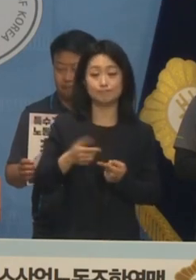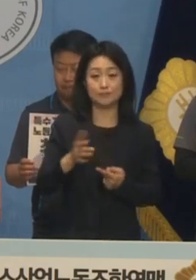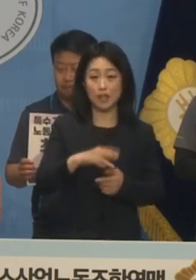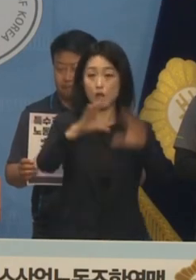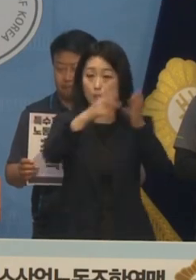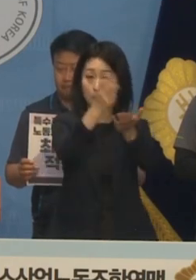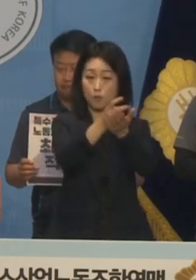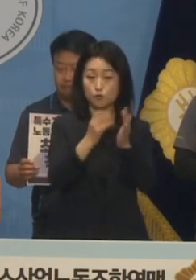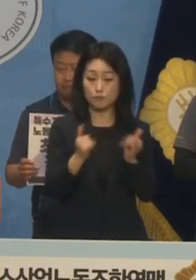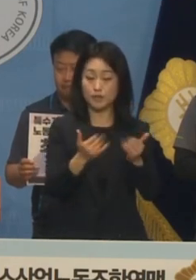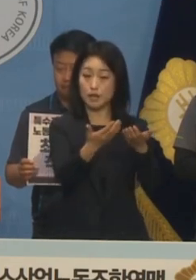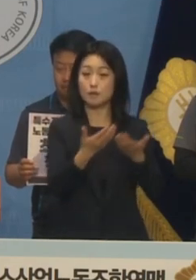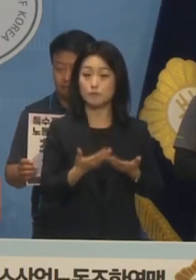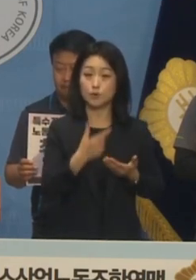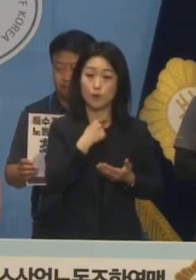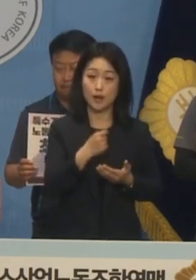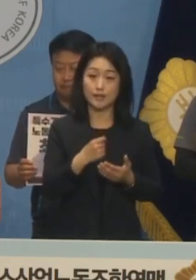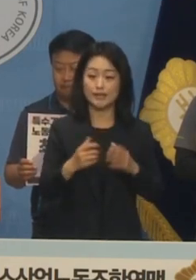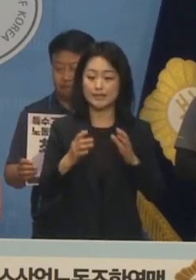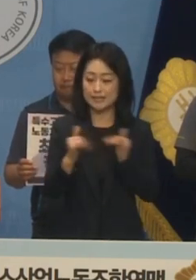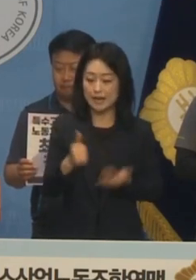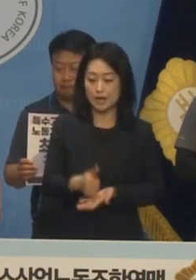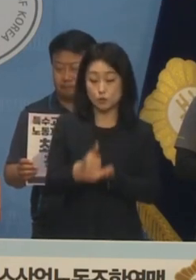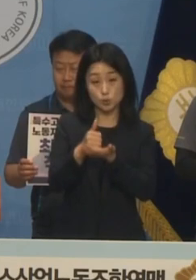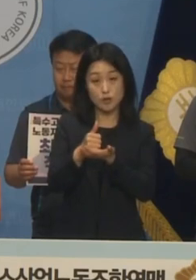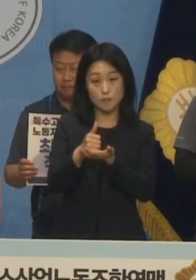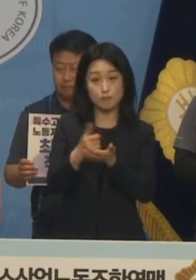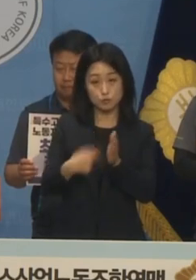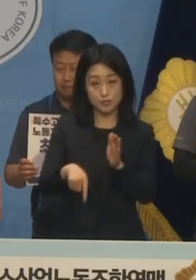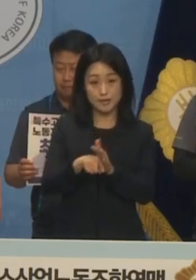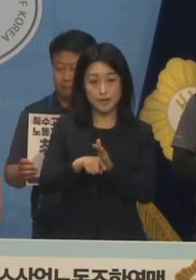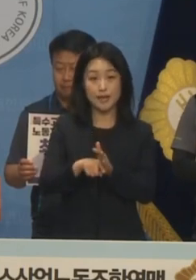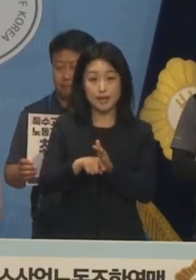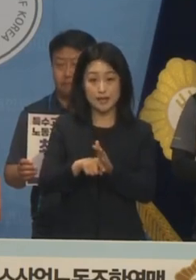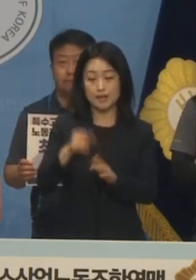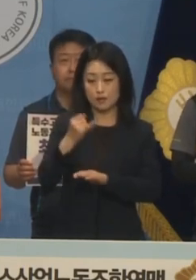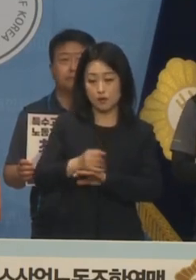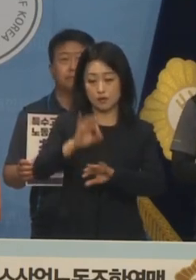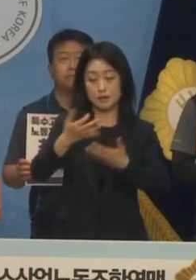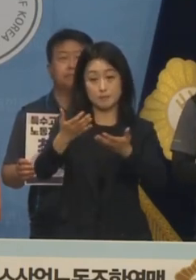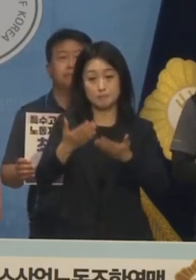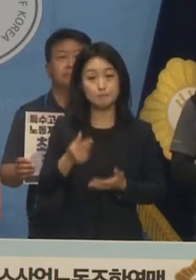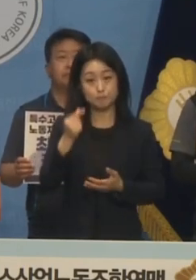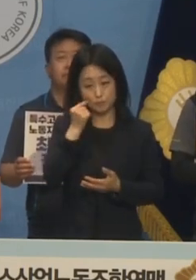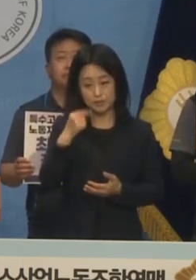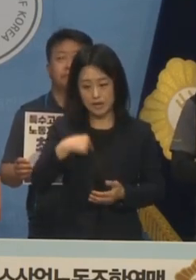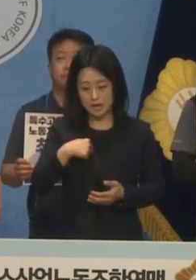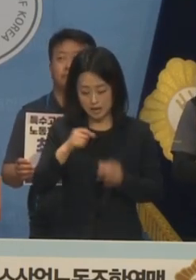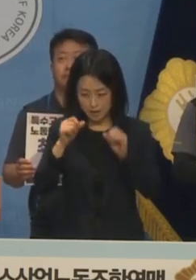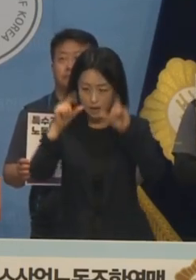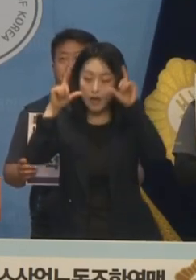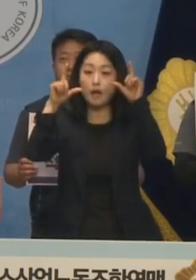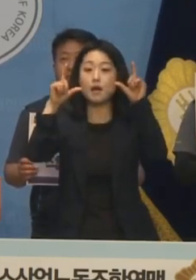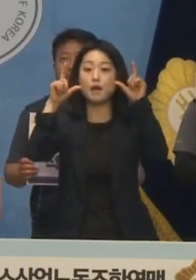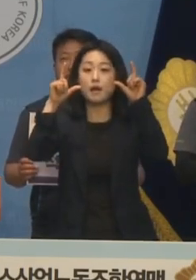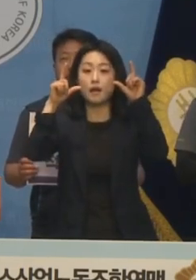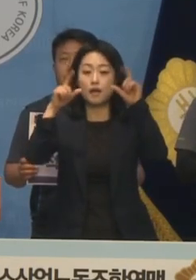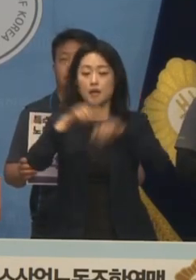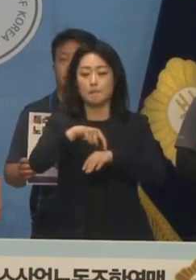알았습니다. 단체 협약 요구안에 기본 수수료 50%, 공짜 노동 금지, 업무 비용 지급